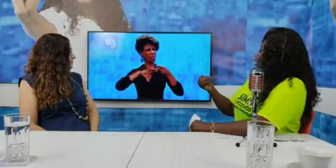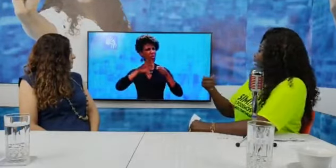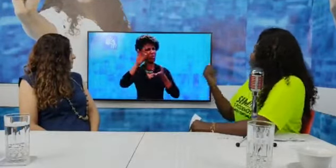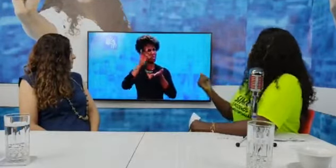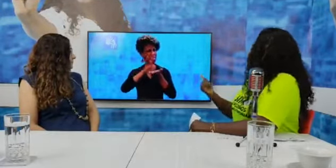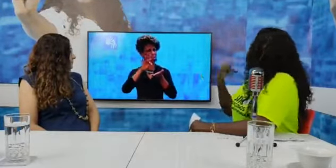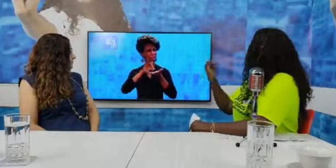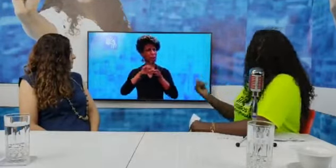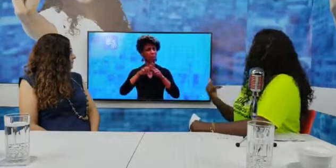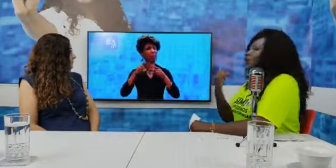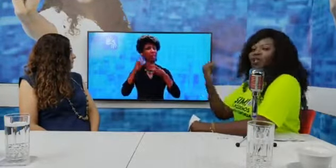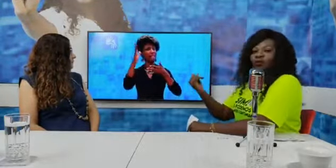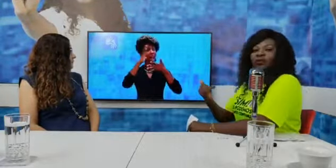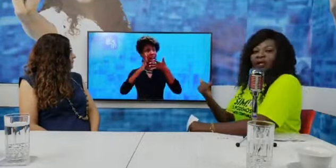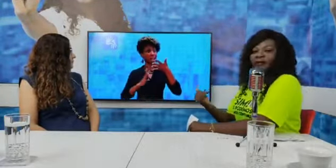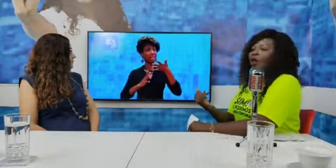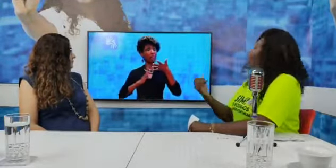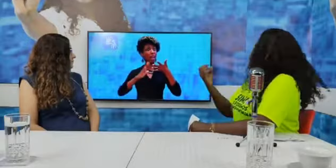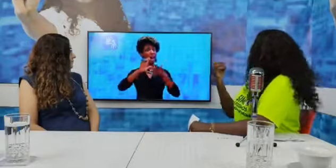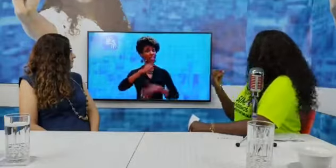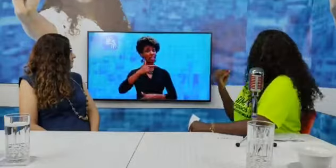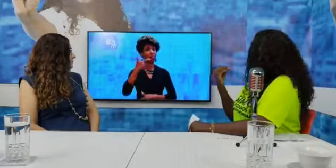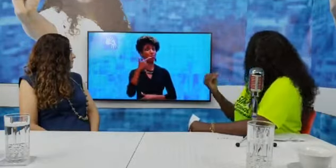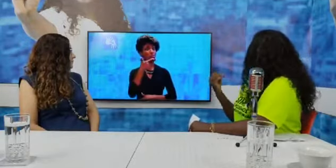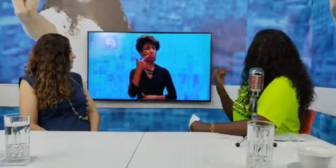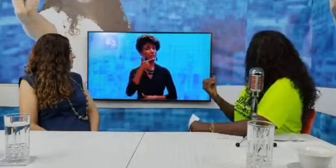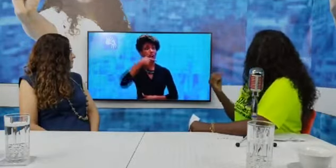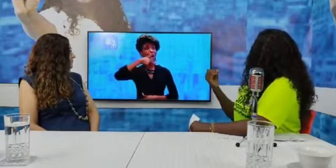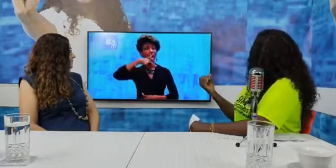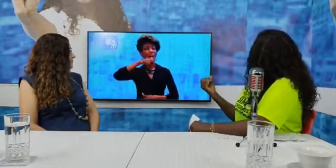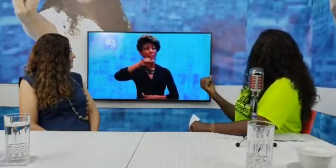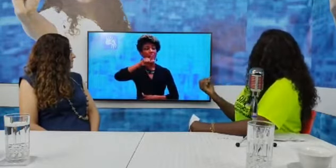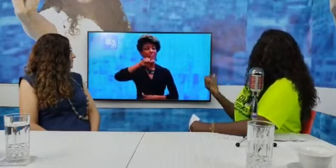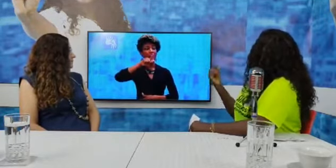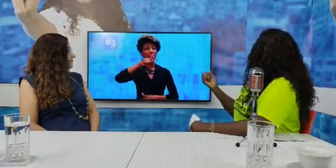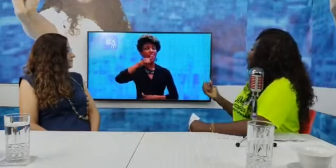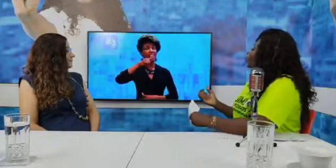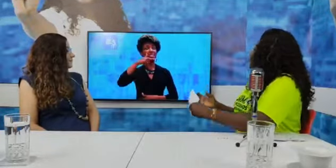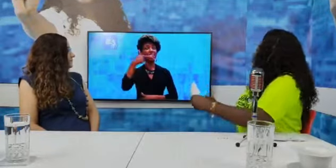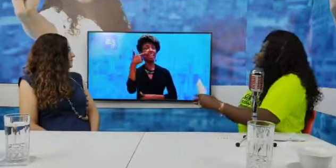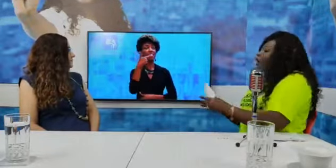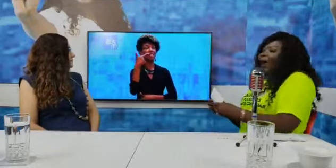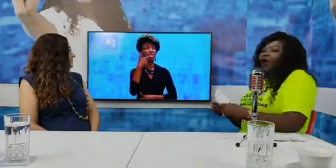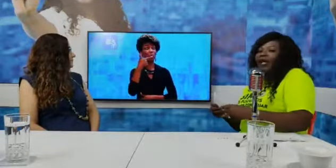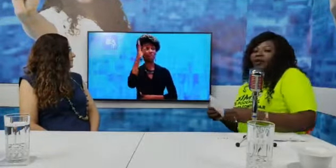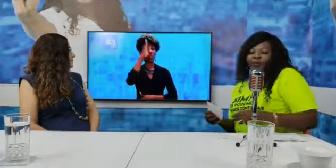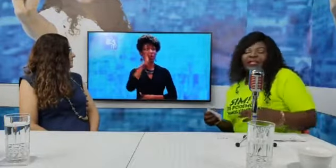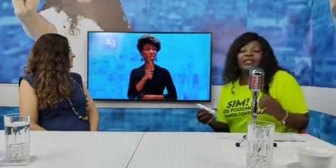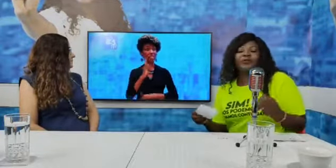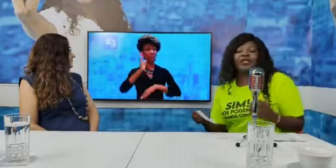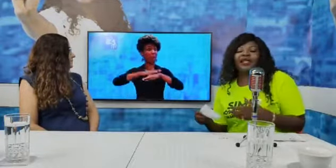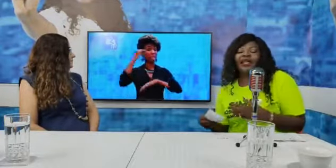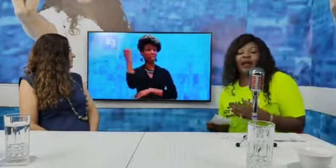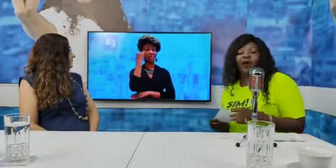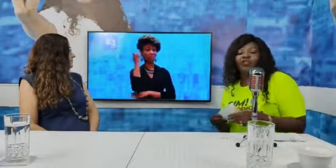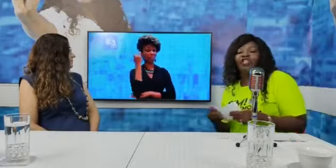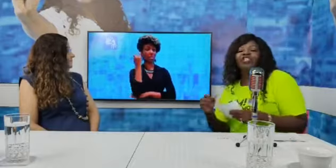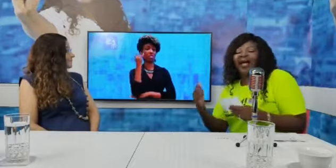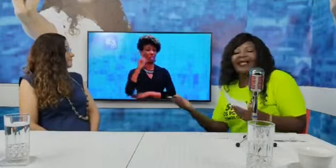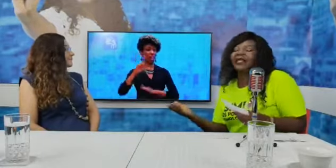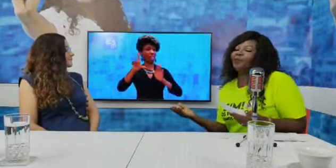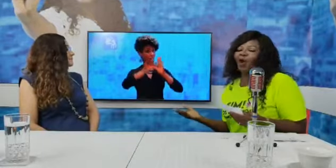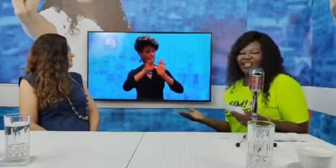a Libra como a segunda, não é? A segunda língua mais importante. Agora, nós precisamos entender